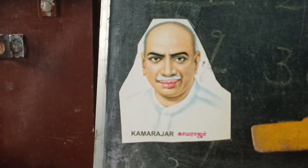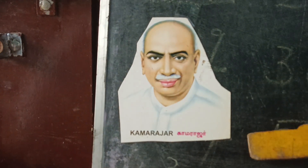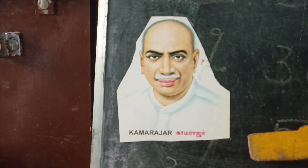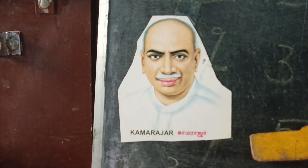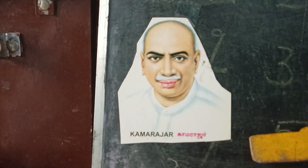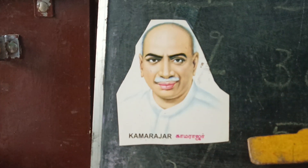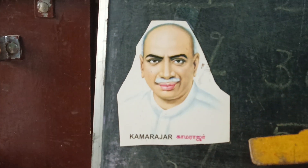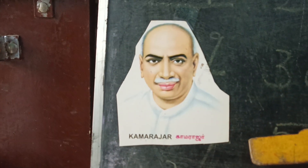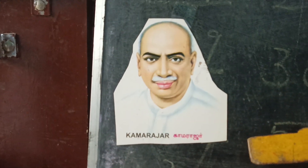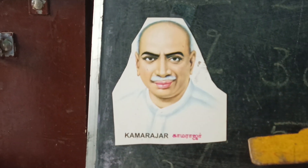காமராஜர்.